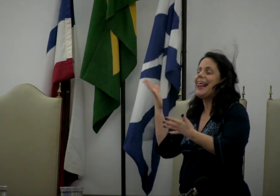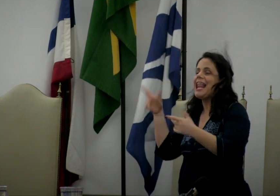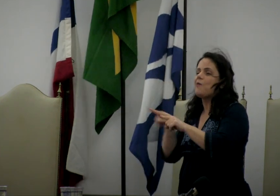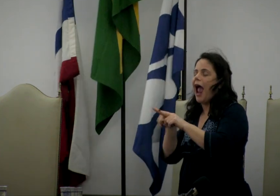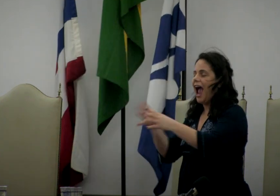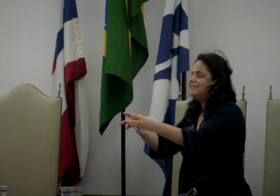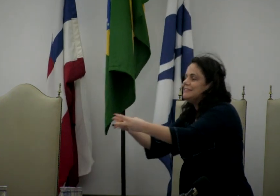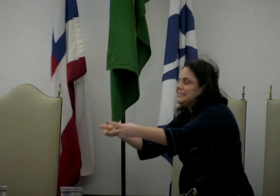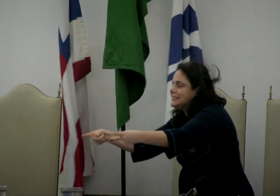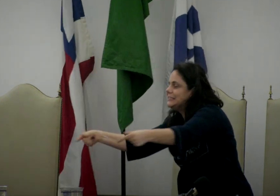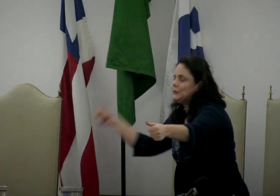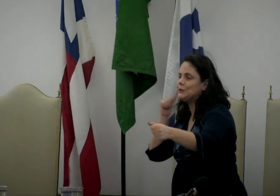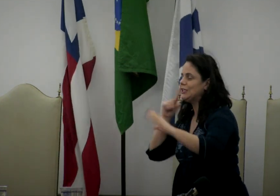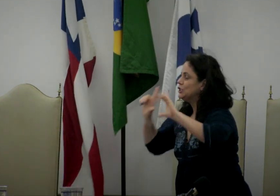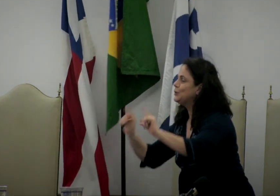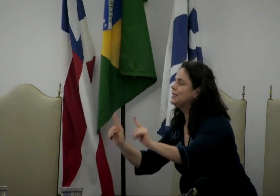Também